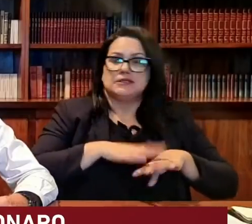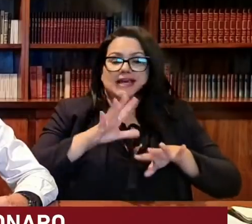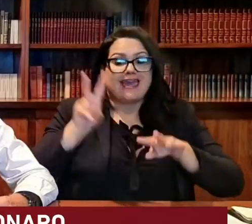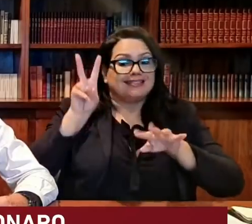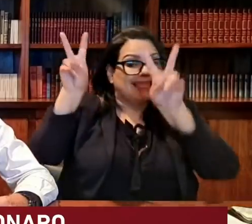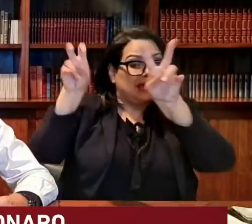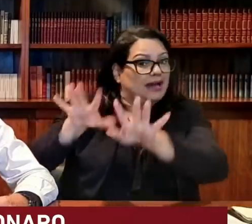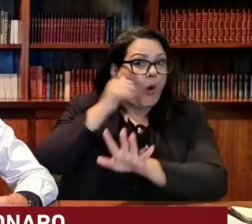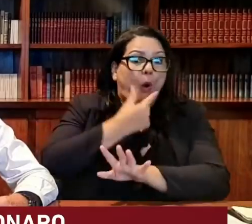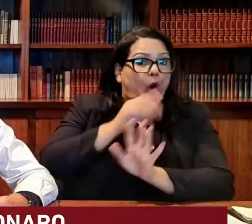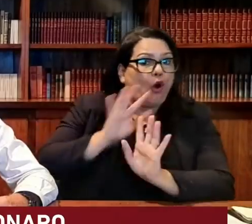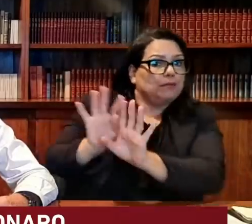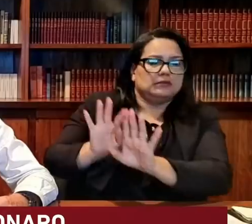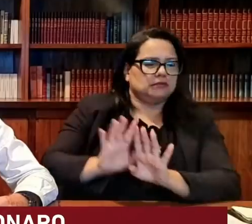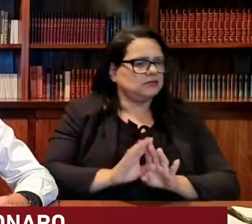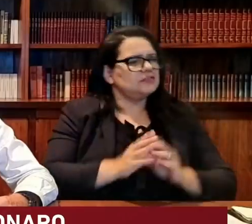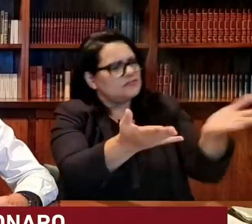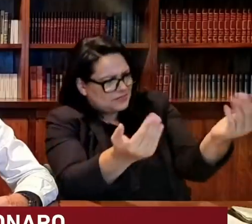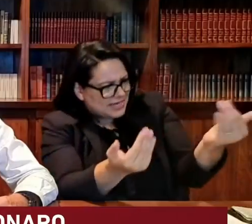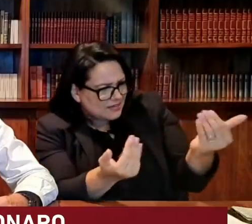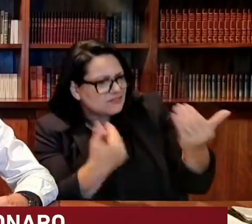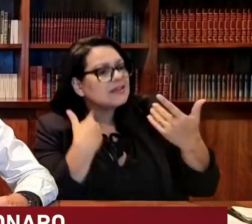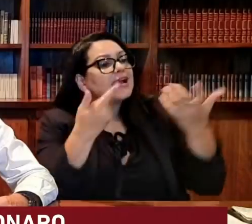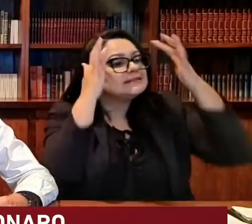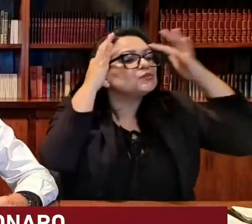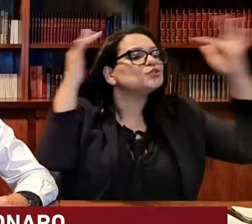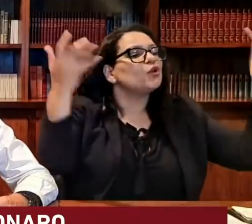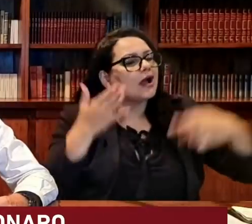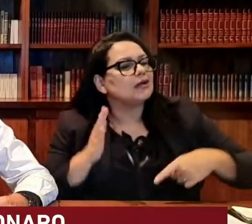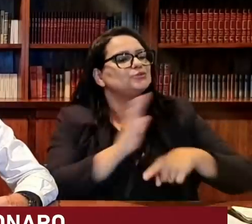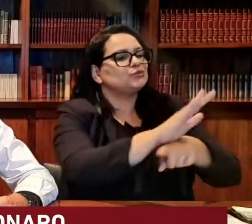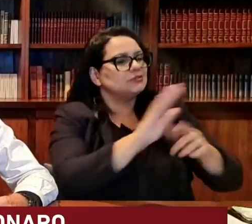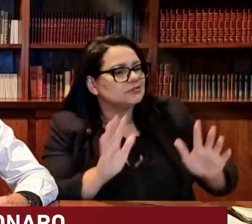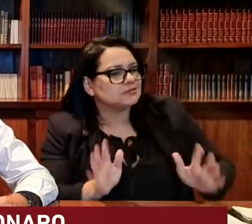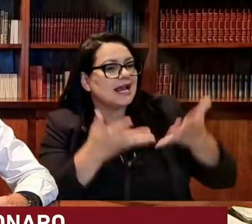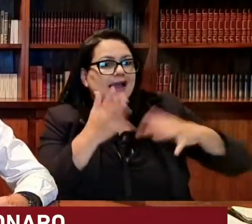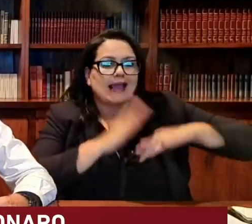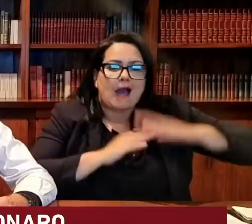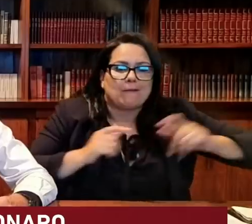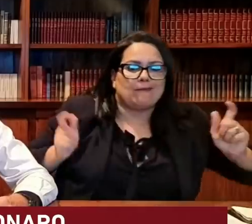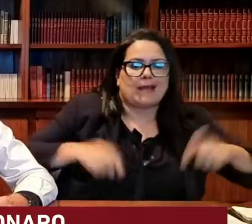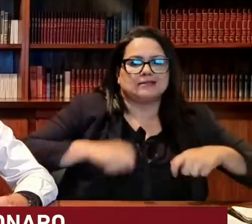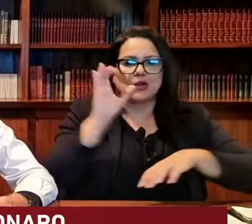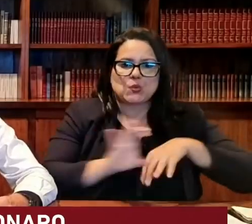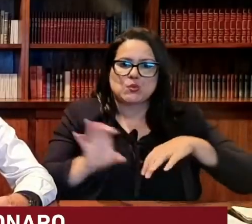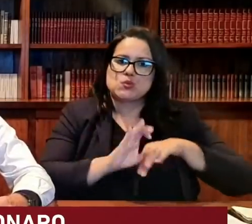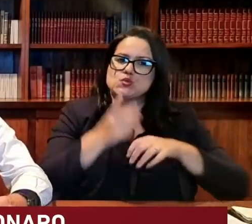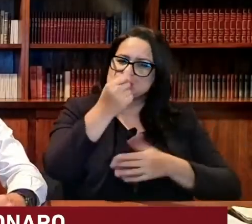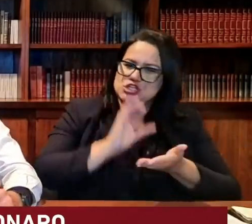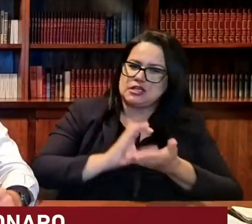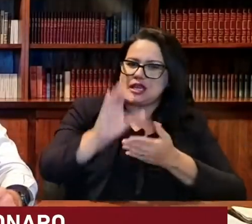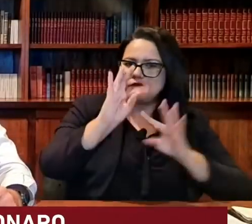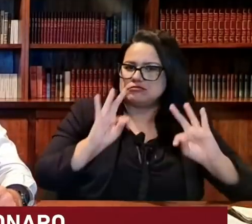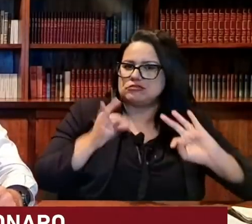isso é a gente convidando, fala, vem aqui realizar seu sonho, que a gente vai ajudar com capacitação, com capital, com